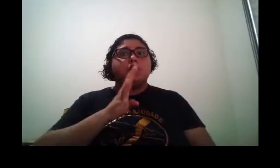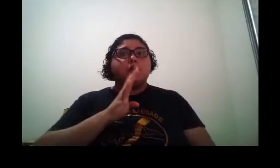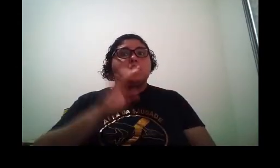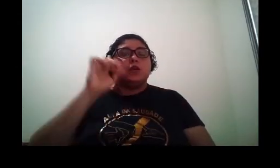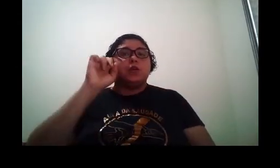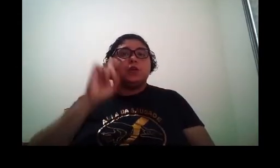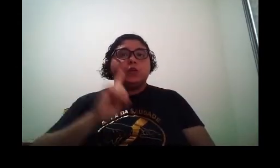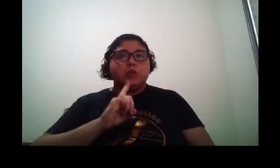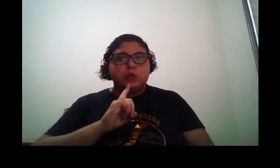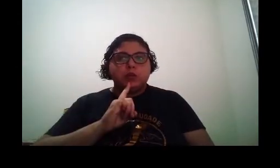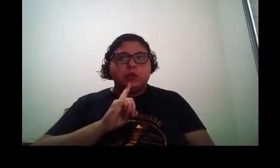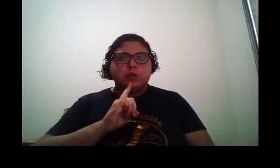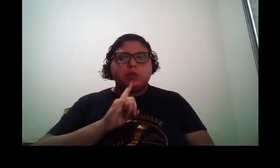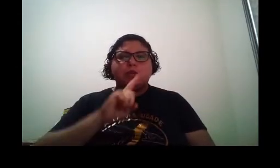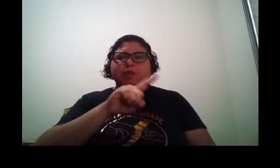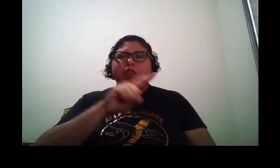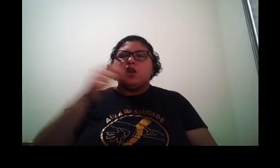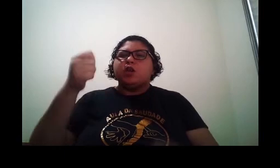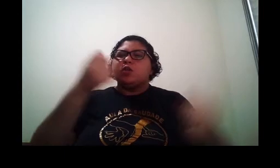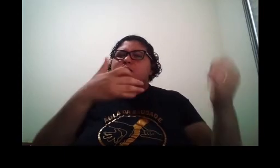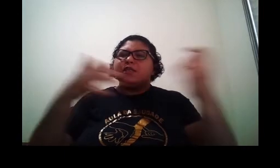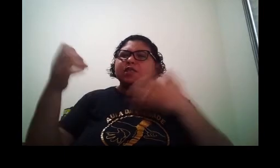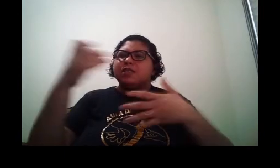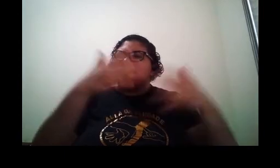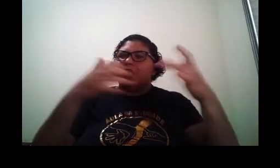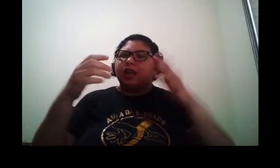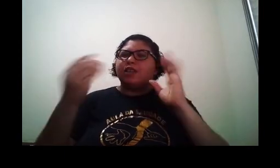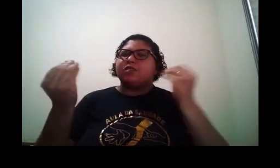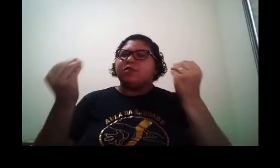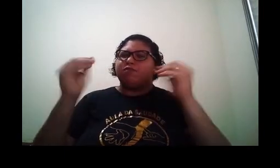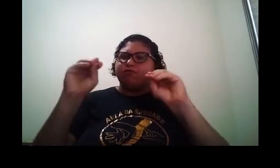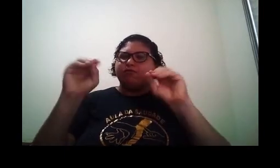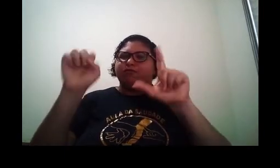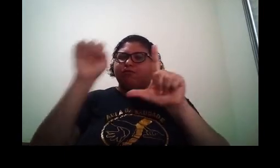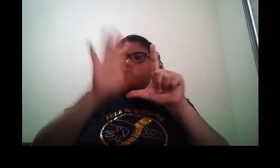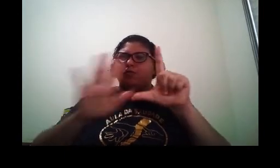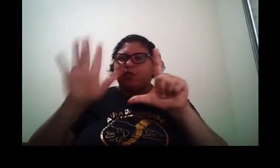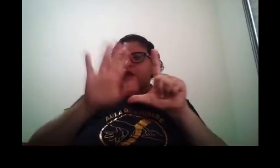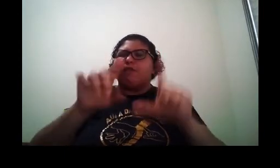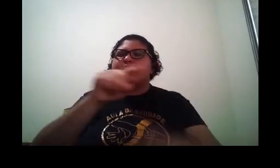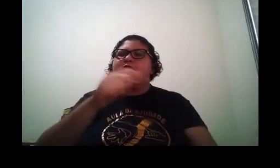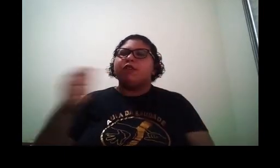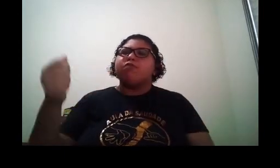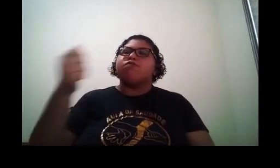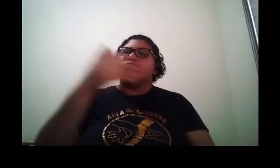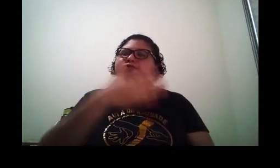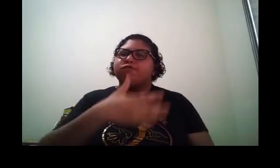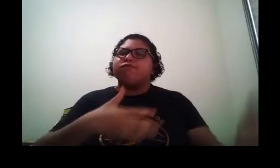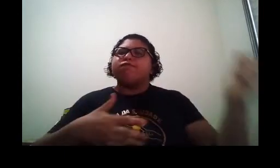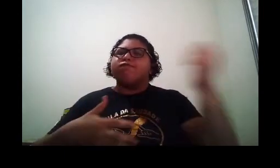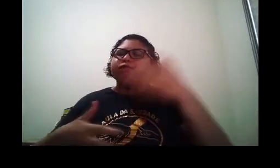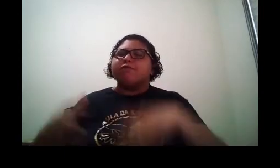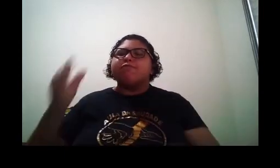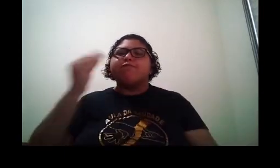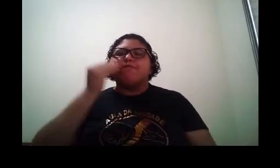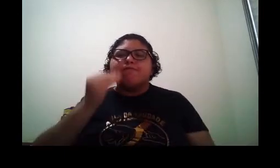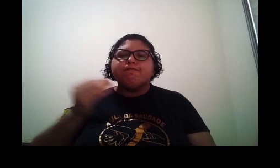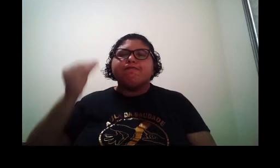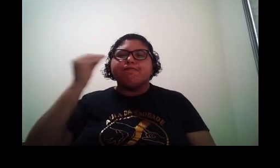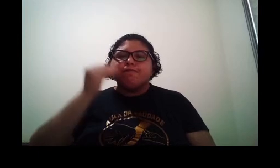né? Se vocês forem verificar o material que eu deixei lá no Moodle, a apresentação de PowerPoint, ela explica